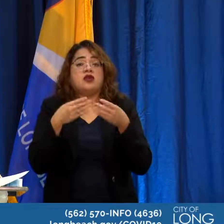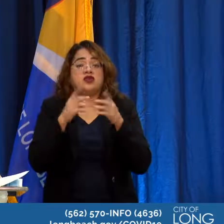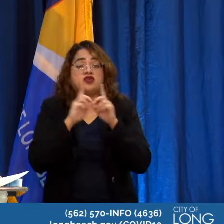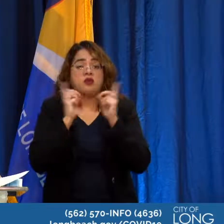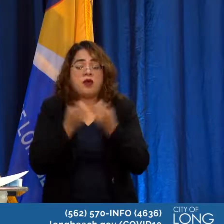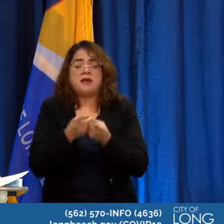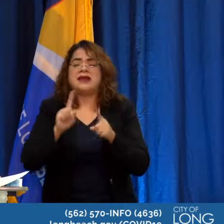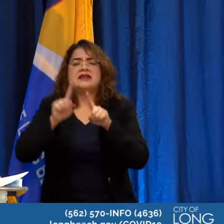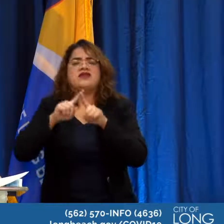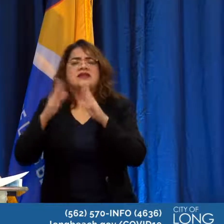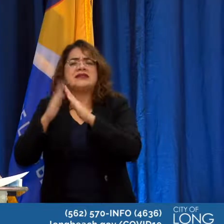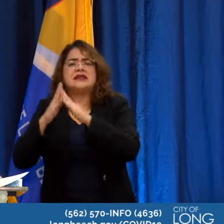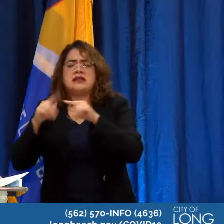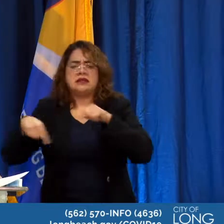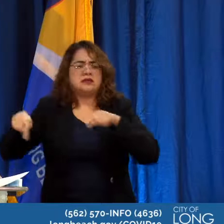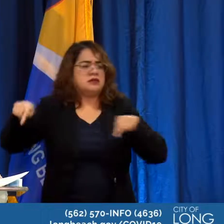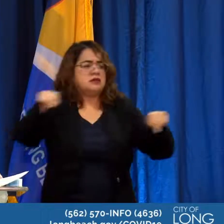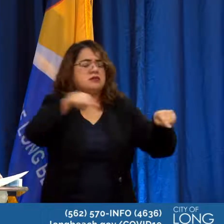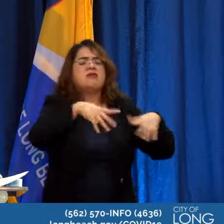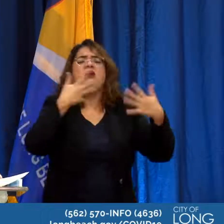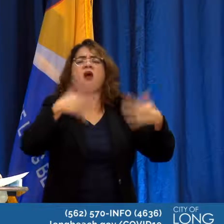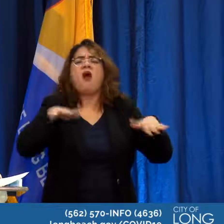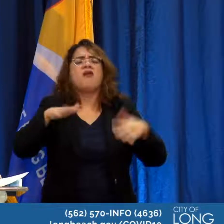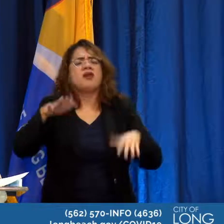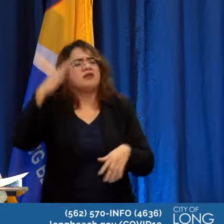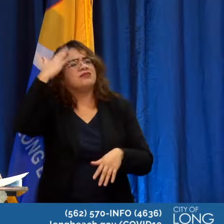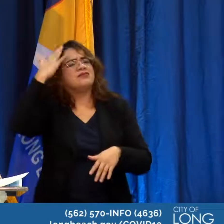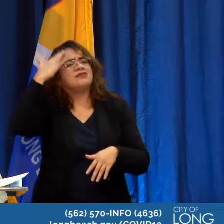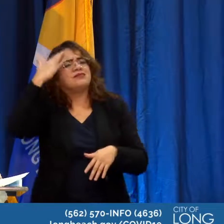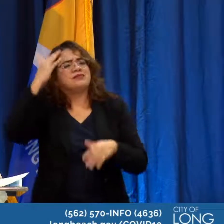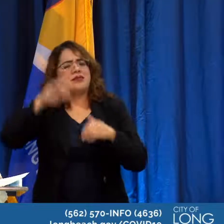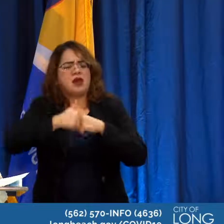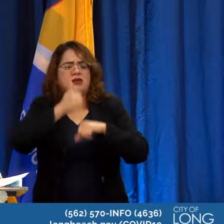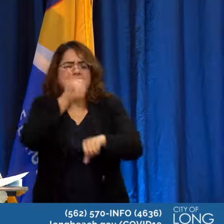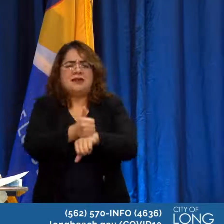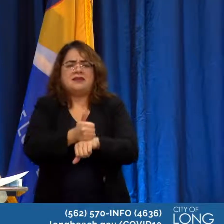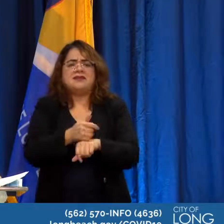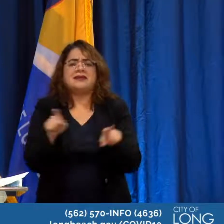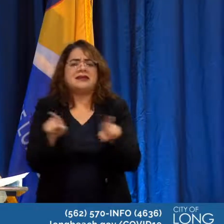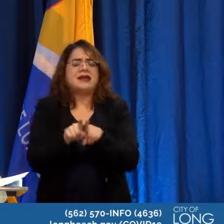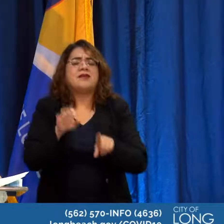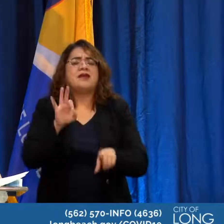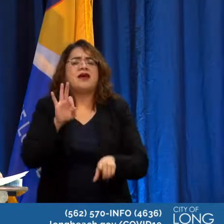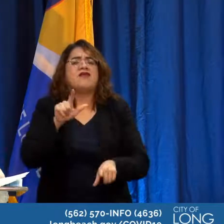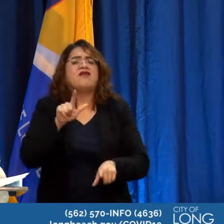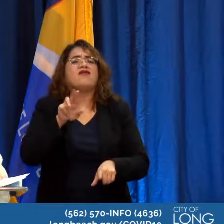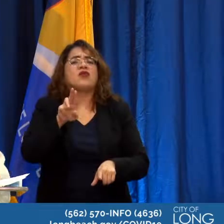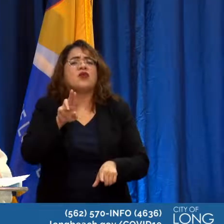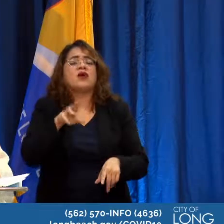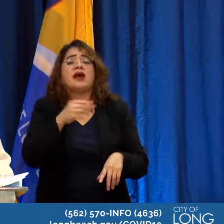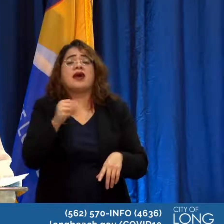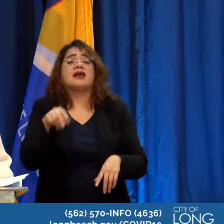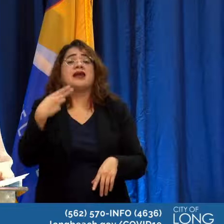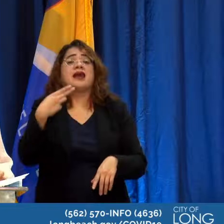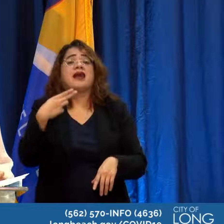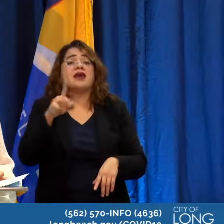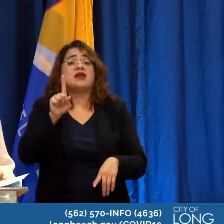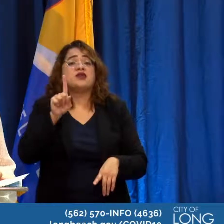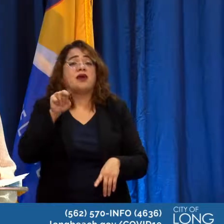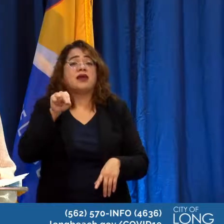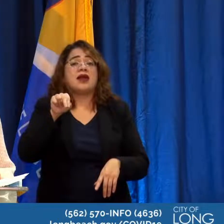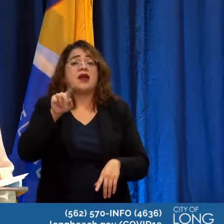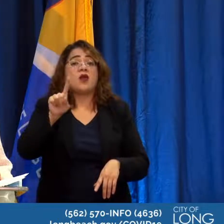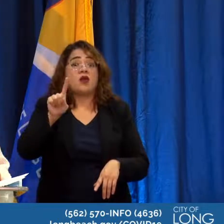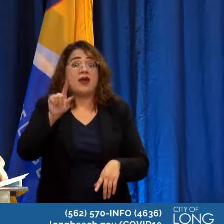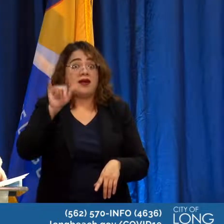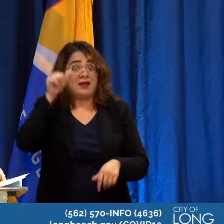han capacitado y ejercitado para este tipo de esfuerzo durante años, incluida la